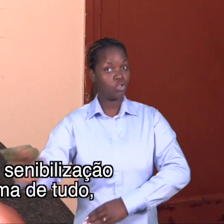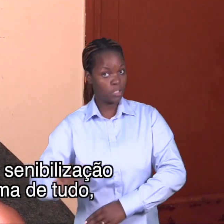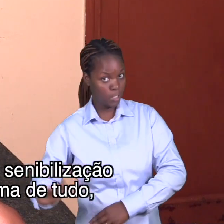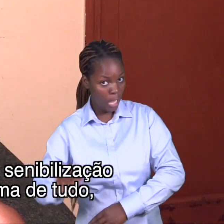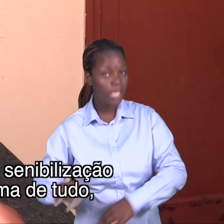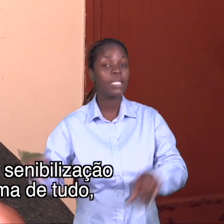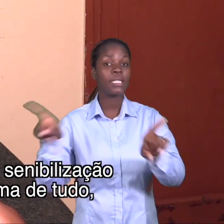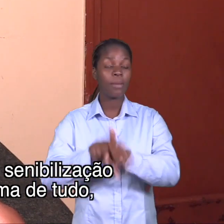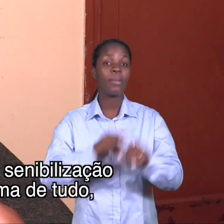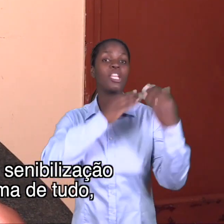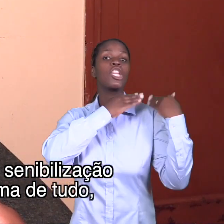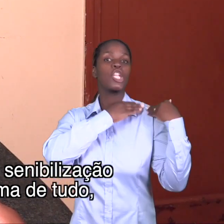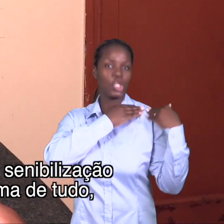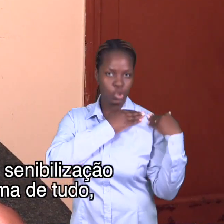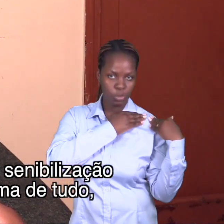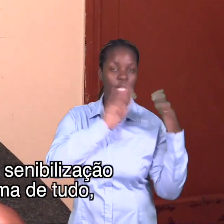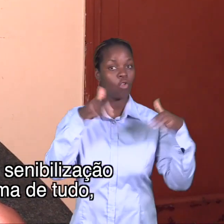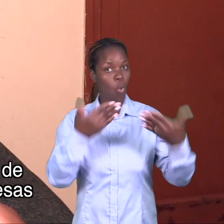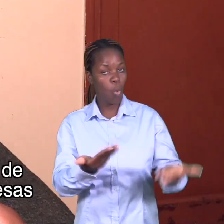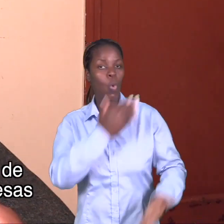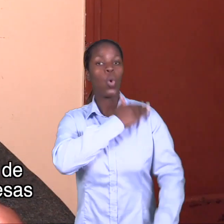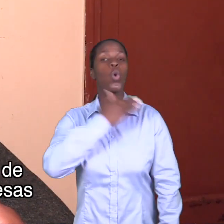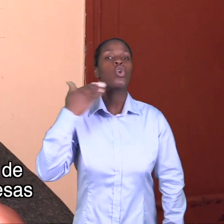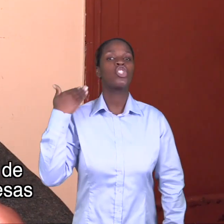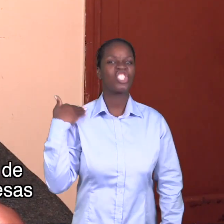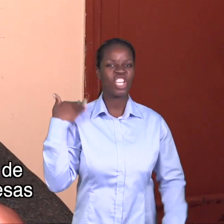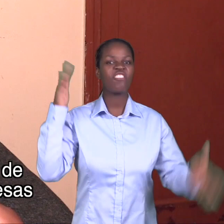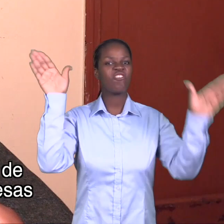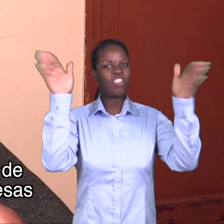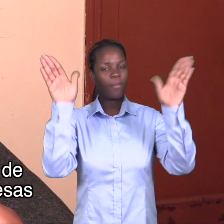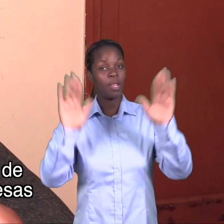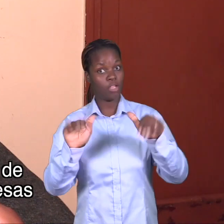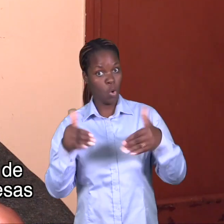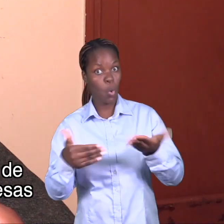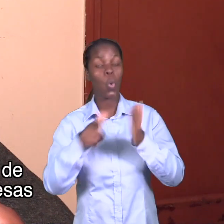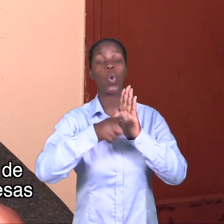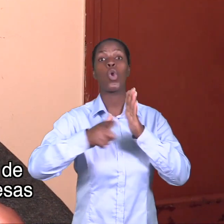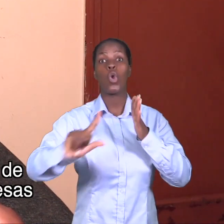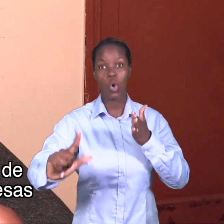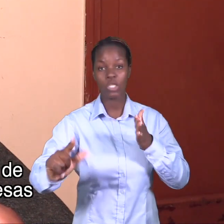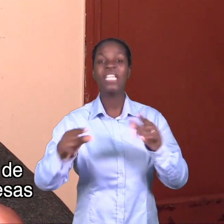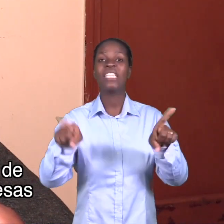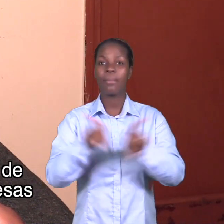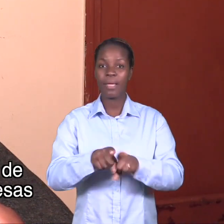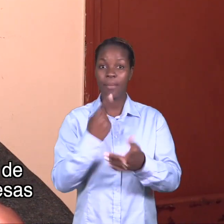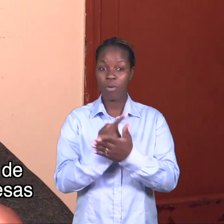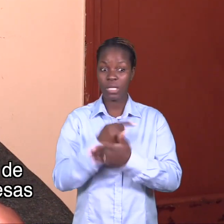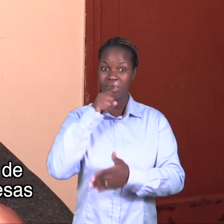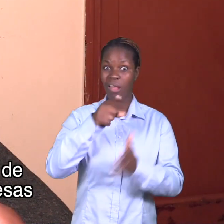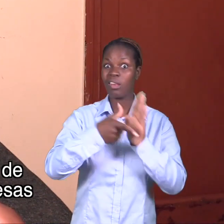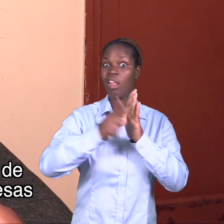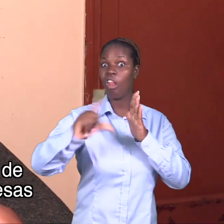na sociedade, nos empregadores, acima de tudo, e também criando situações de acessibilidade nas